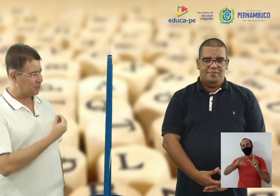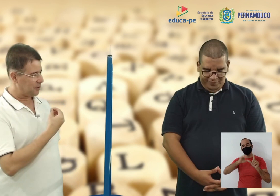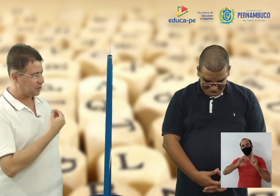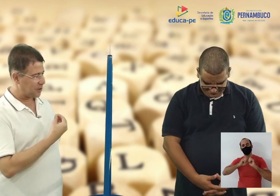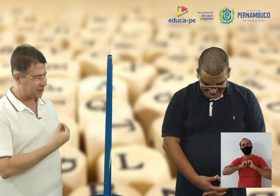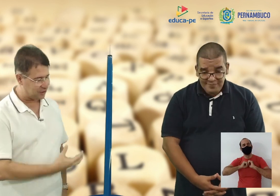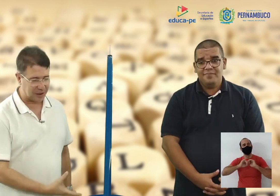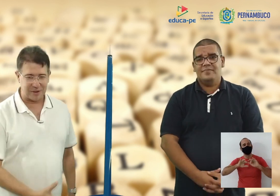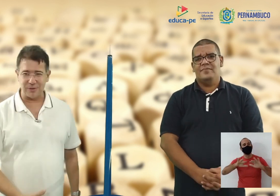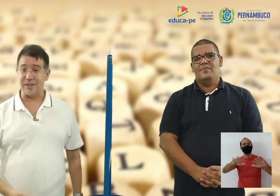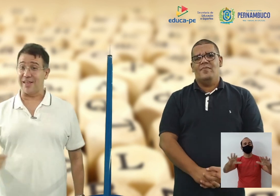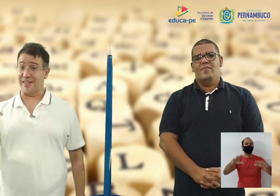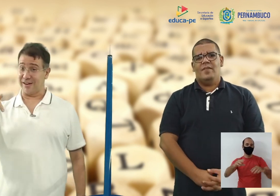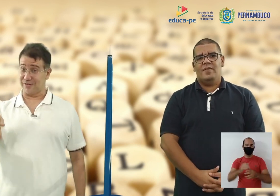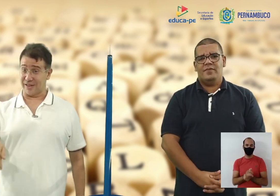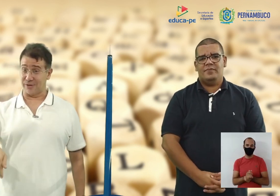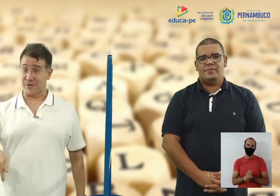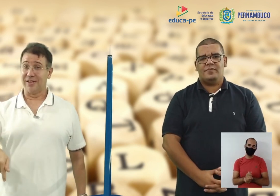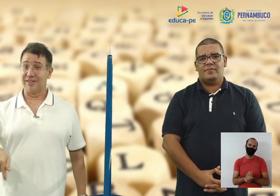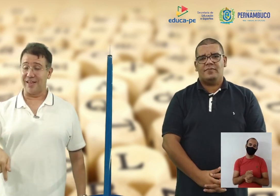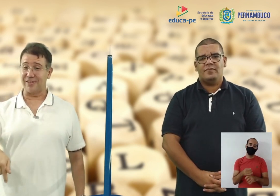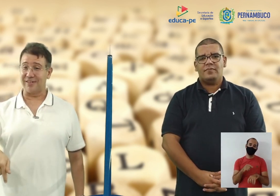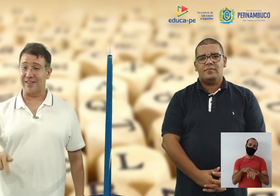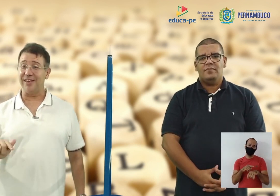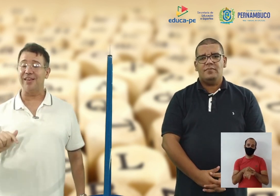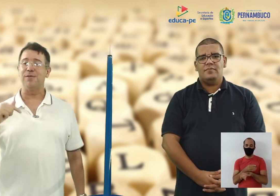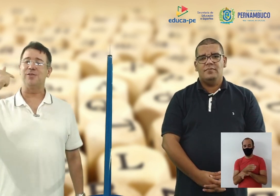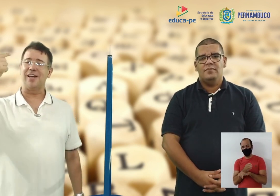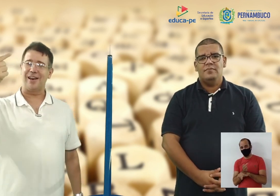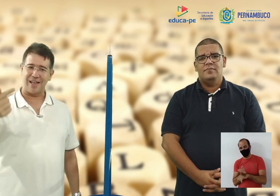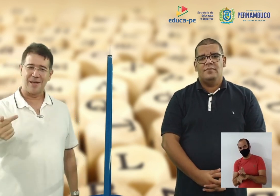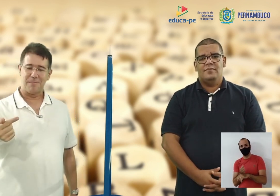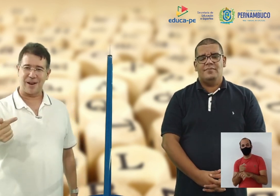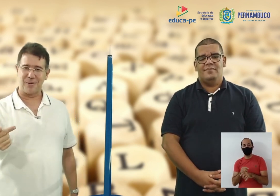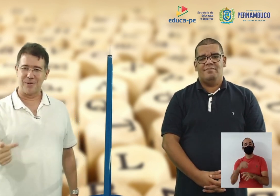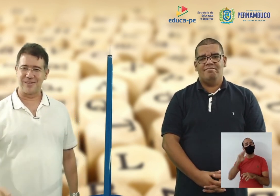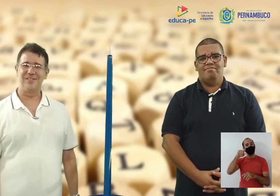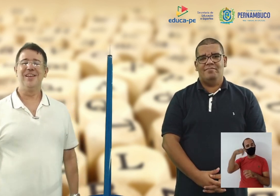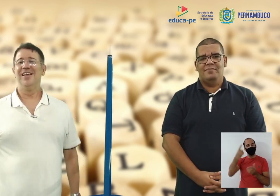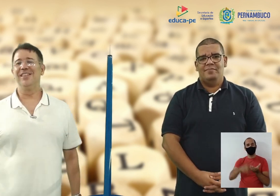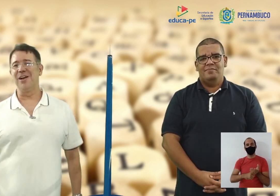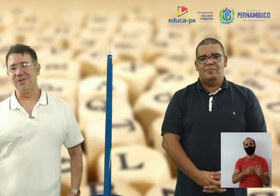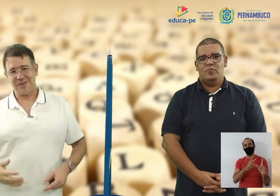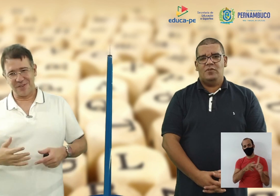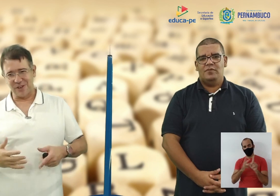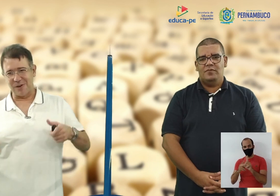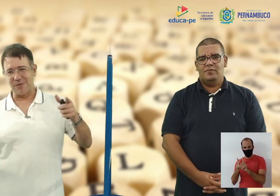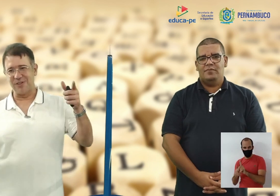ter o professor aqui, Jamerson, que é idealizador desta série e que voltará para outras.